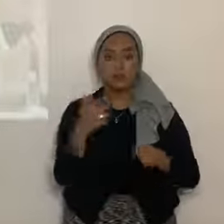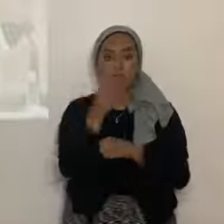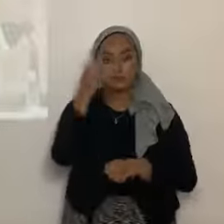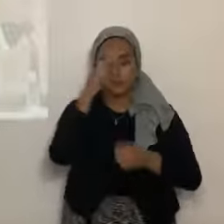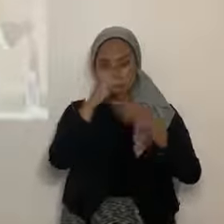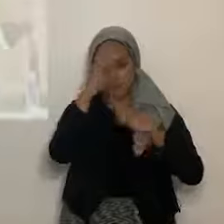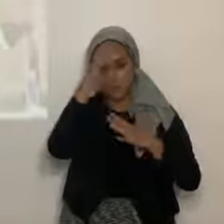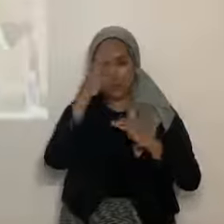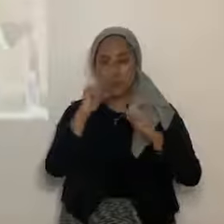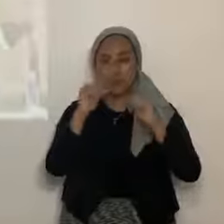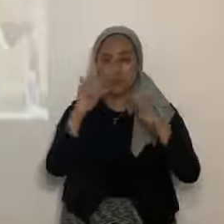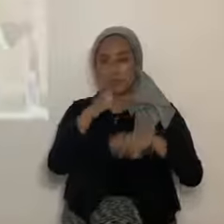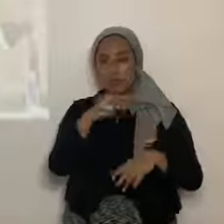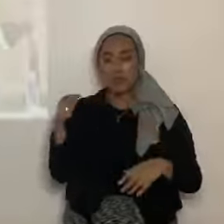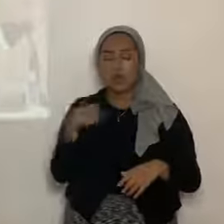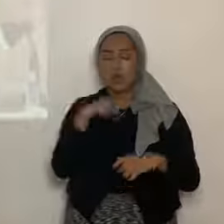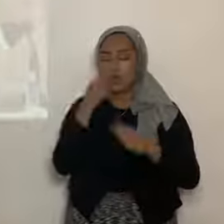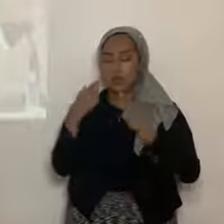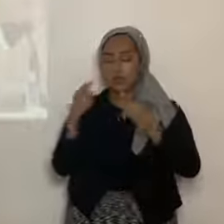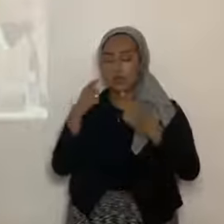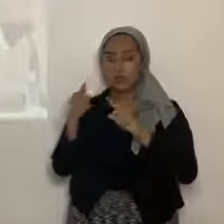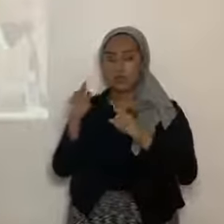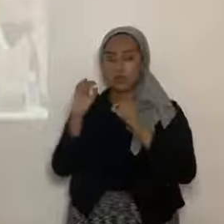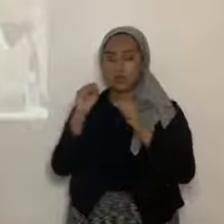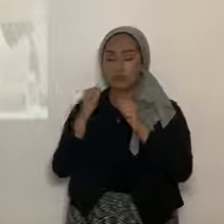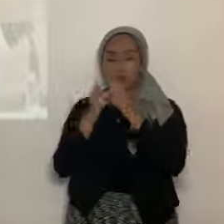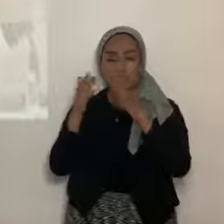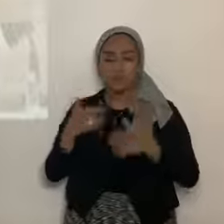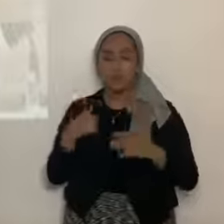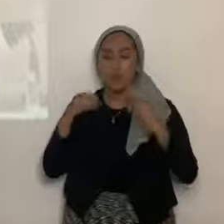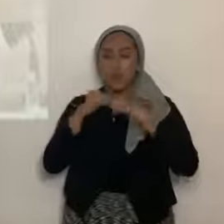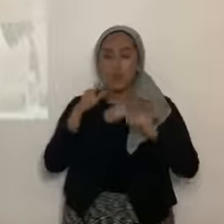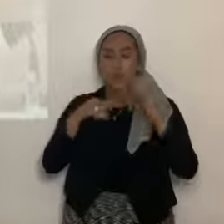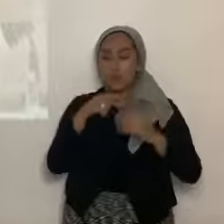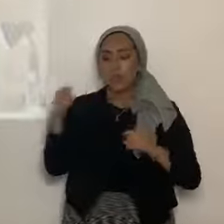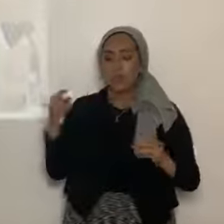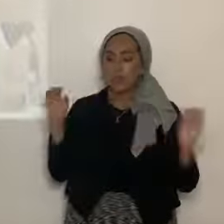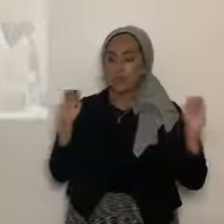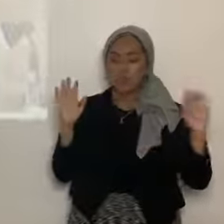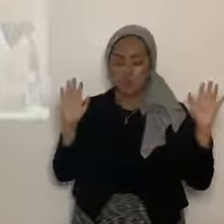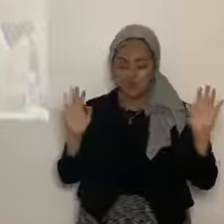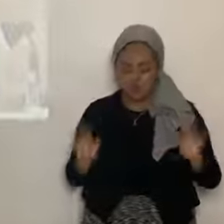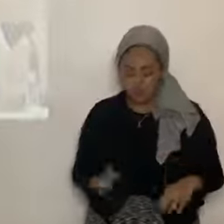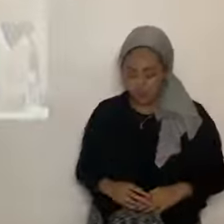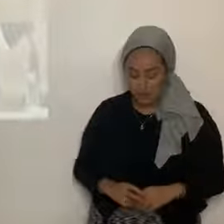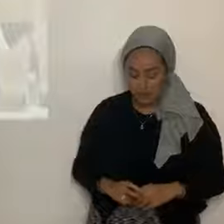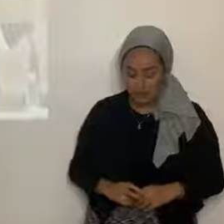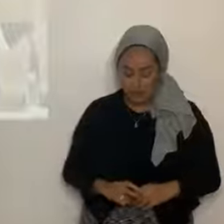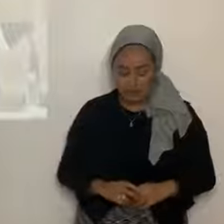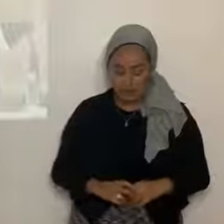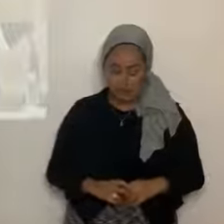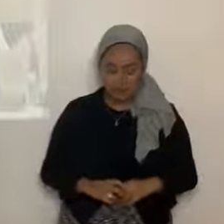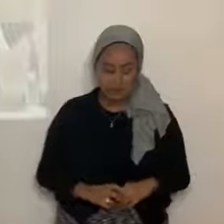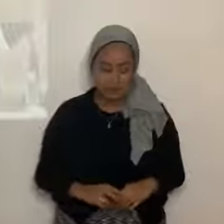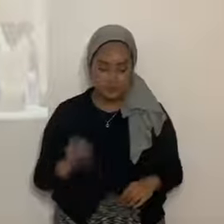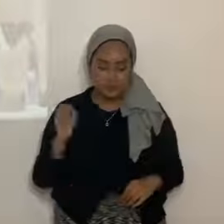los bendijo. Yo no estoy criticando a los apóstoles, ni soy más que ellos. No les llego ni a las rodillas, ni a los tobillos. Bueno,